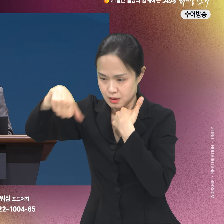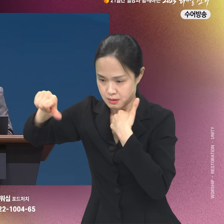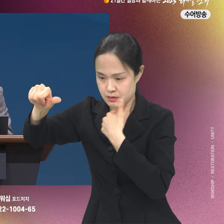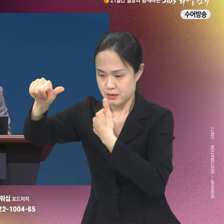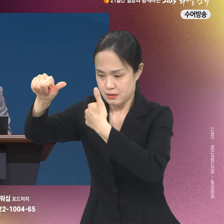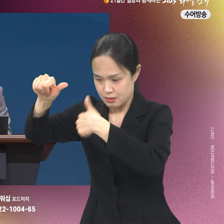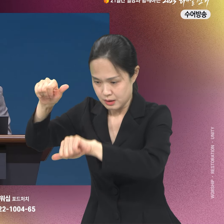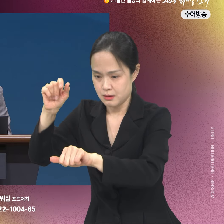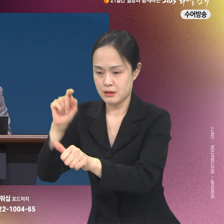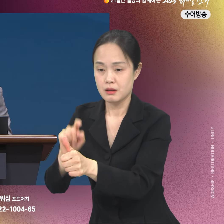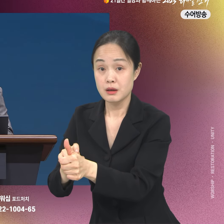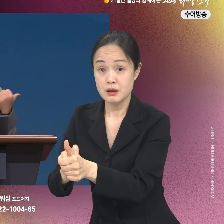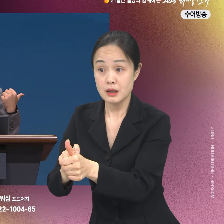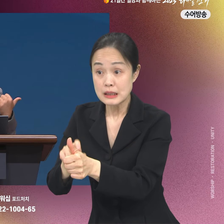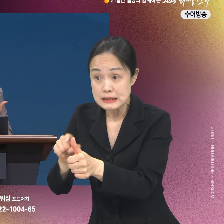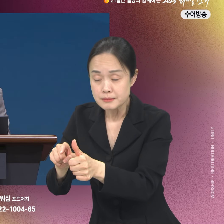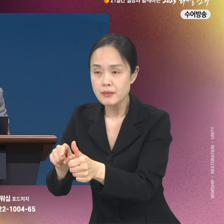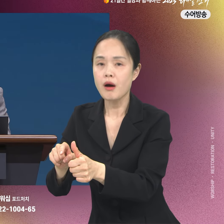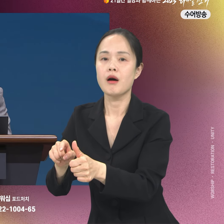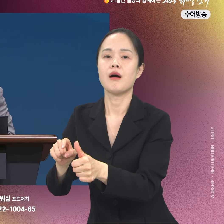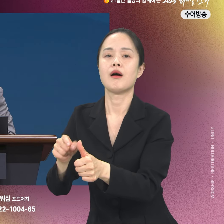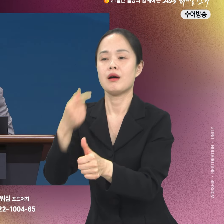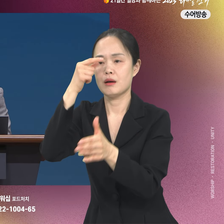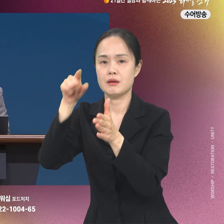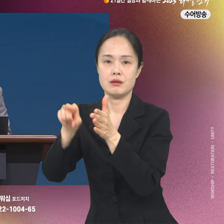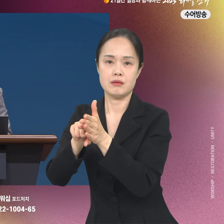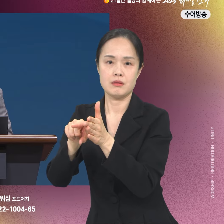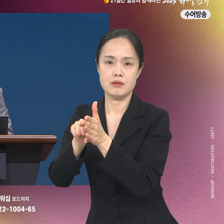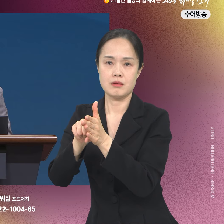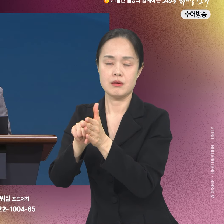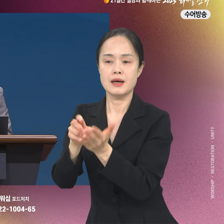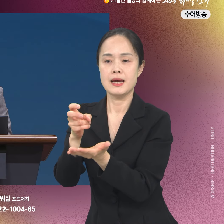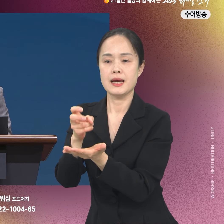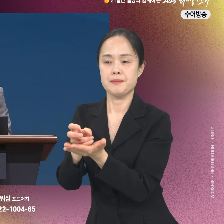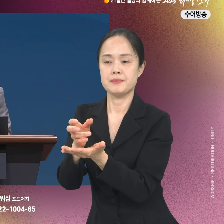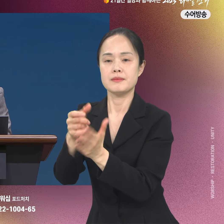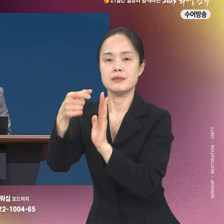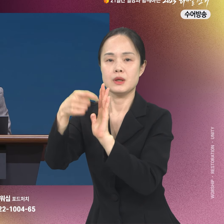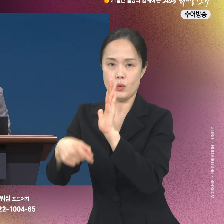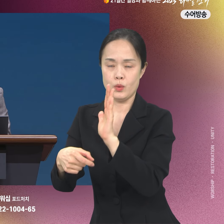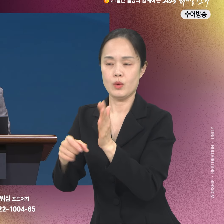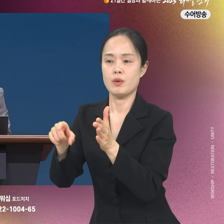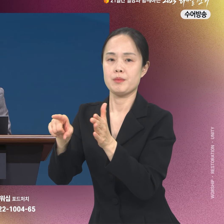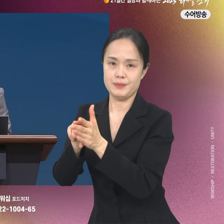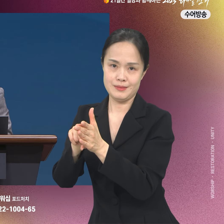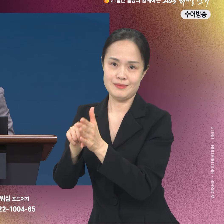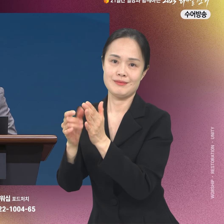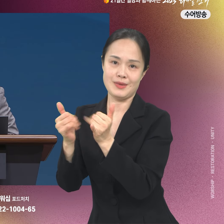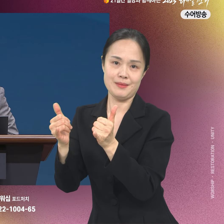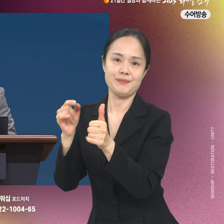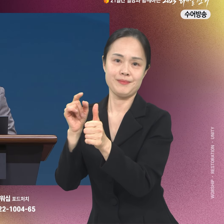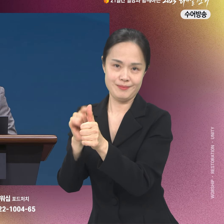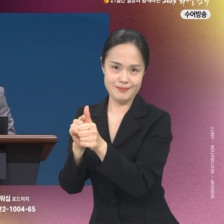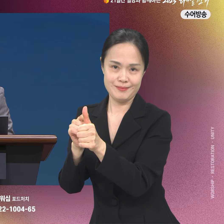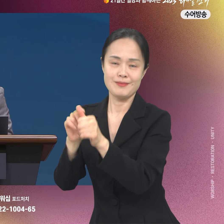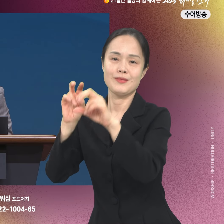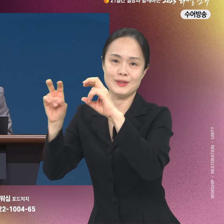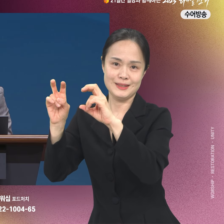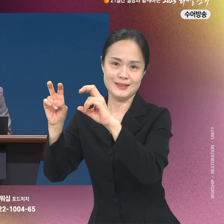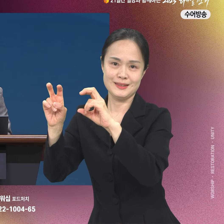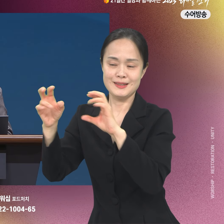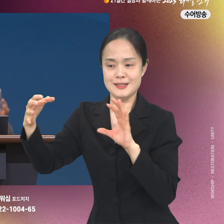그거 가지고도 공격을 하시더라고요. 근데 제가 저번 주에 미국에 갔는데 이 반대 상황이 있어서 너무